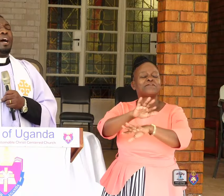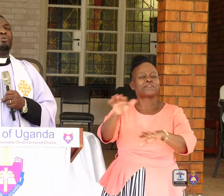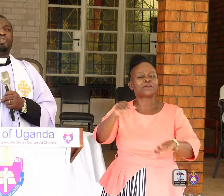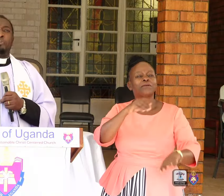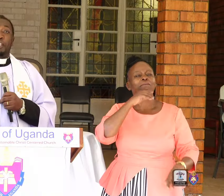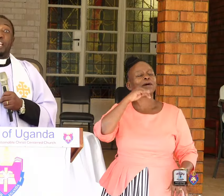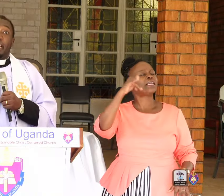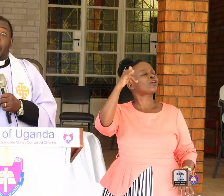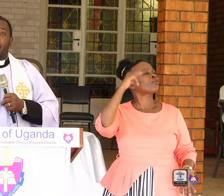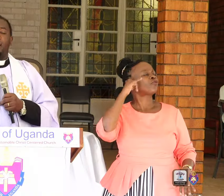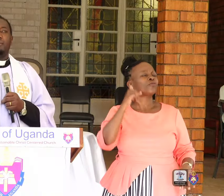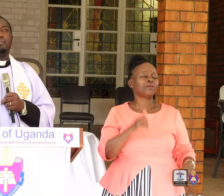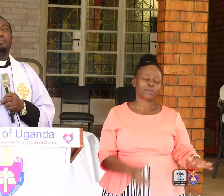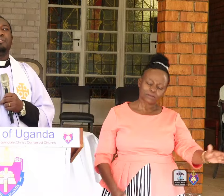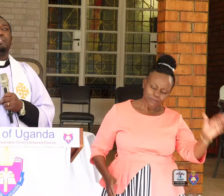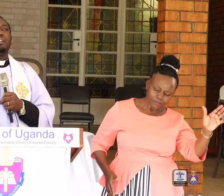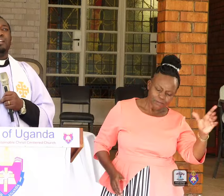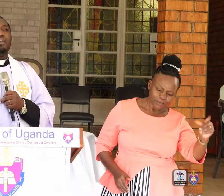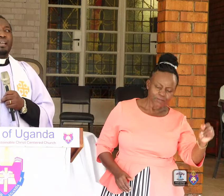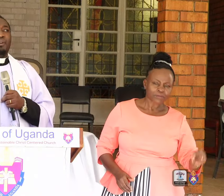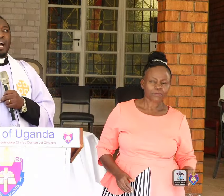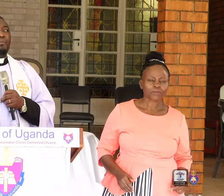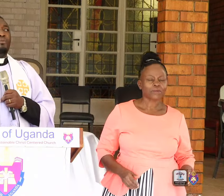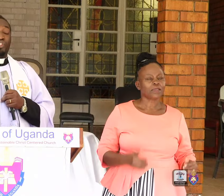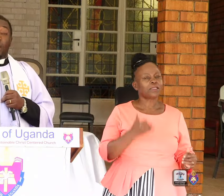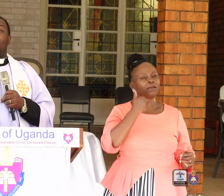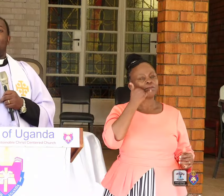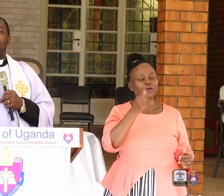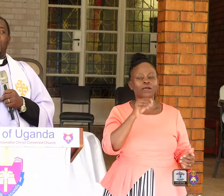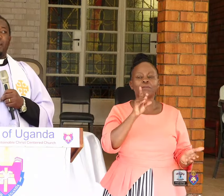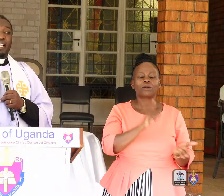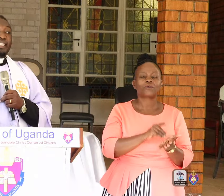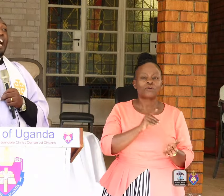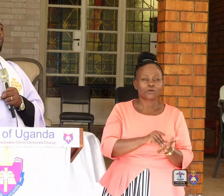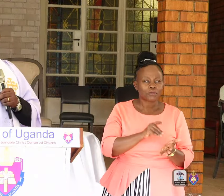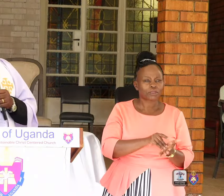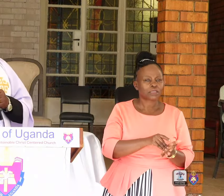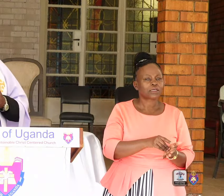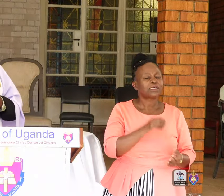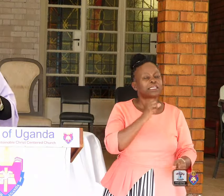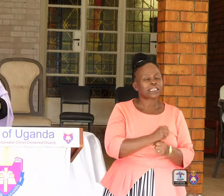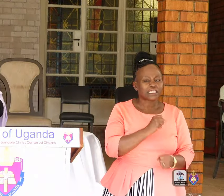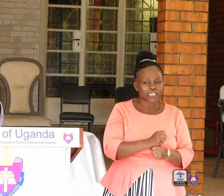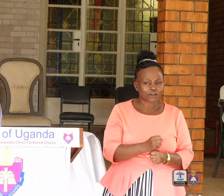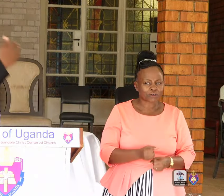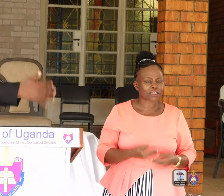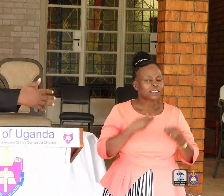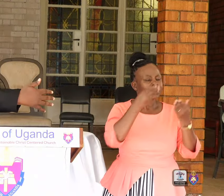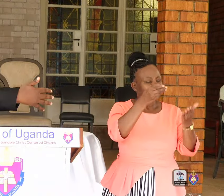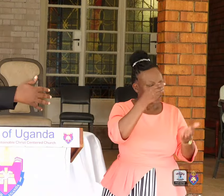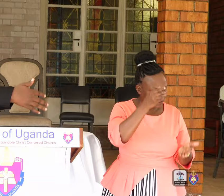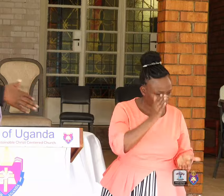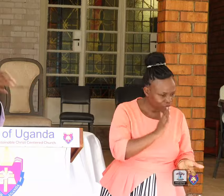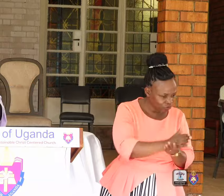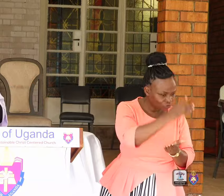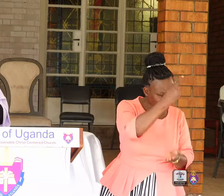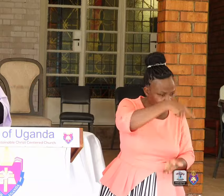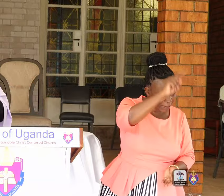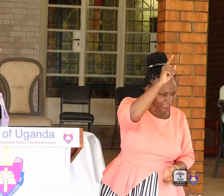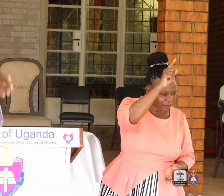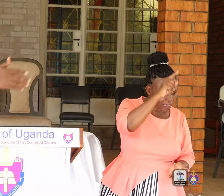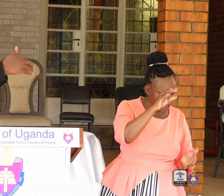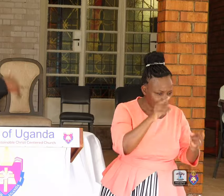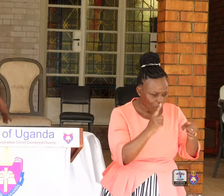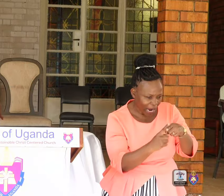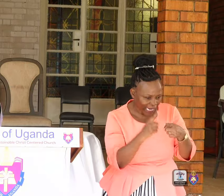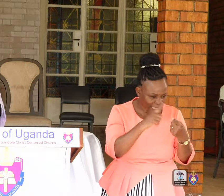nkubira ku speed nengenda. Nemugamba omusawo ye kyakoze alese facts. Bwagase gate